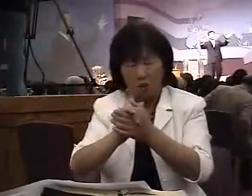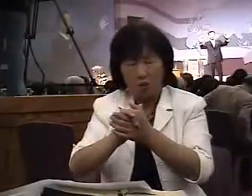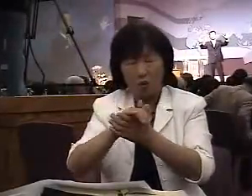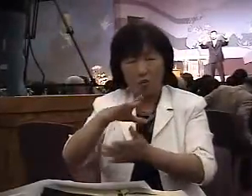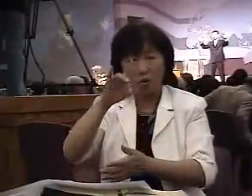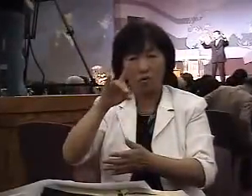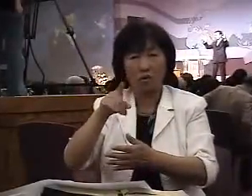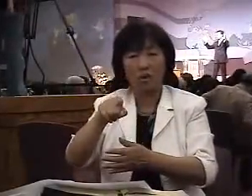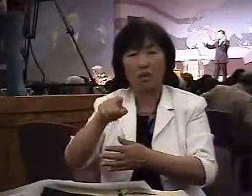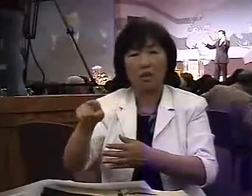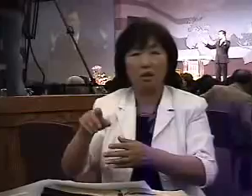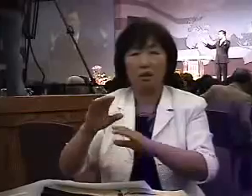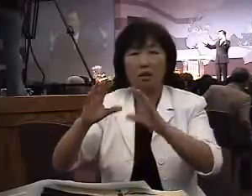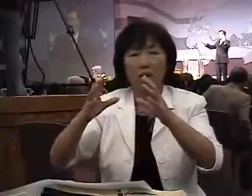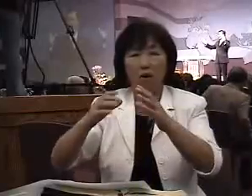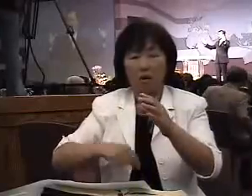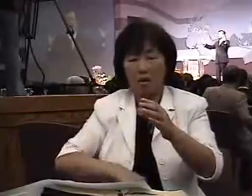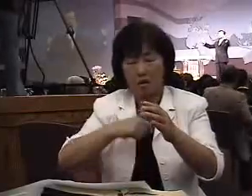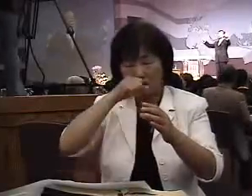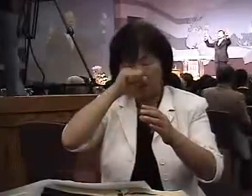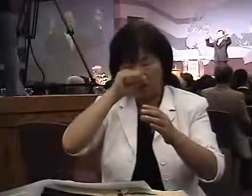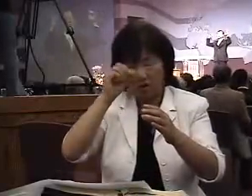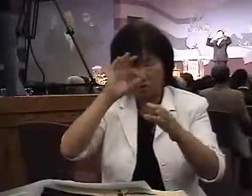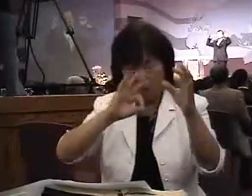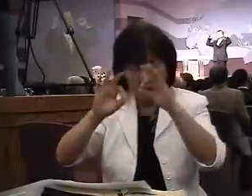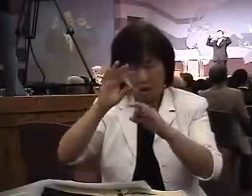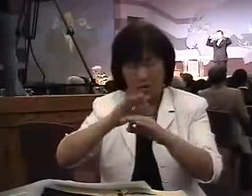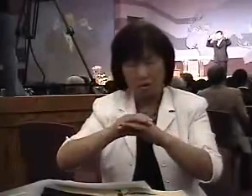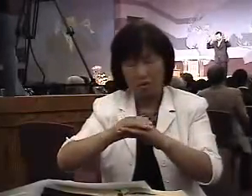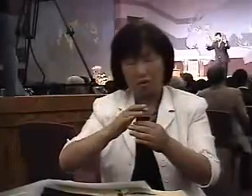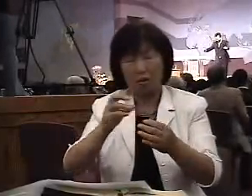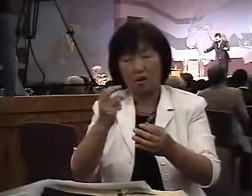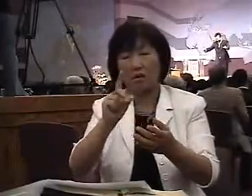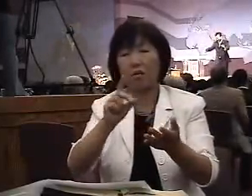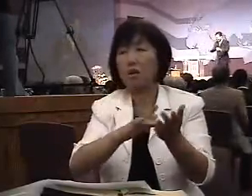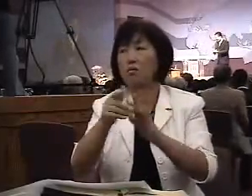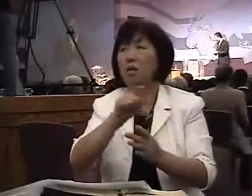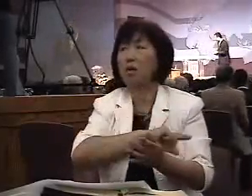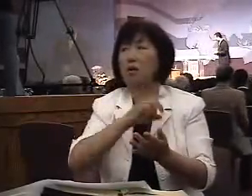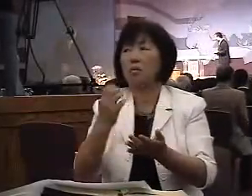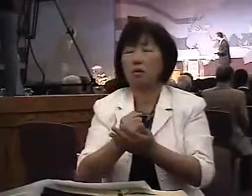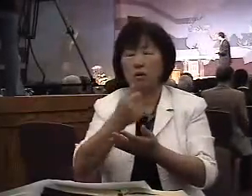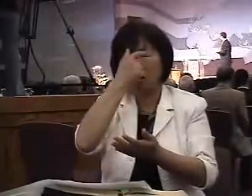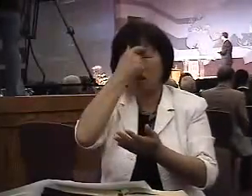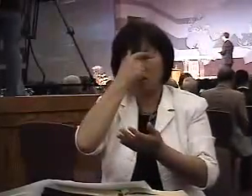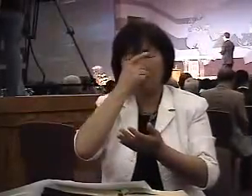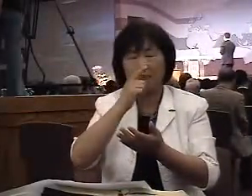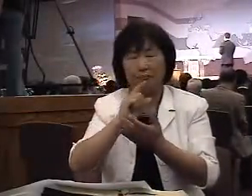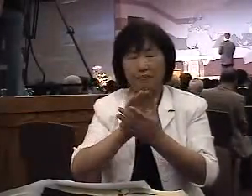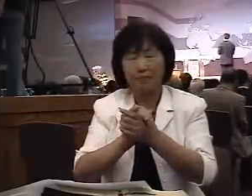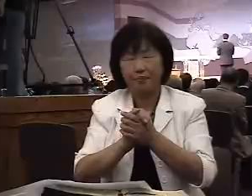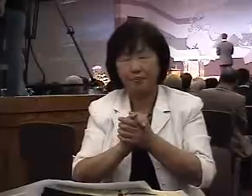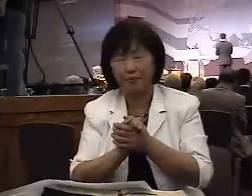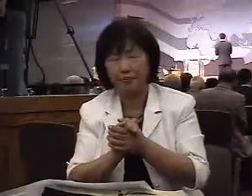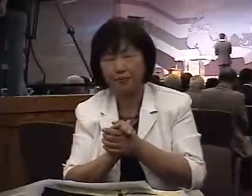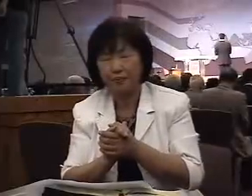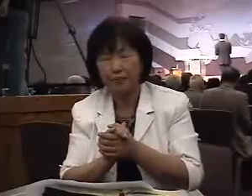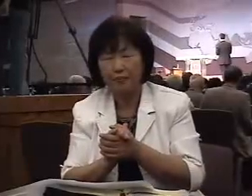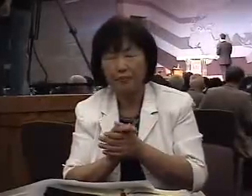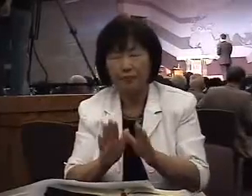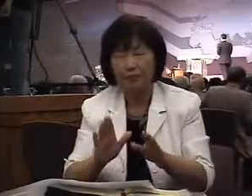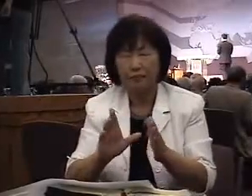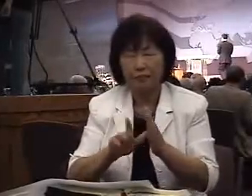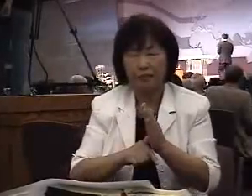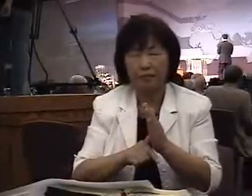구할 수 있는 저와 여러분들이 되시길 다시 한번 예수님의 이름으로 축원합니다. 기도하겠습니다. 우리 한번 이